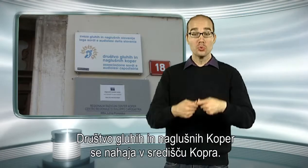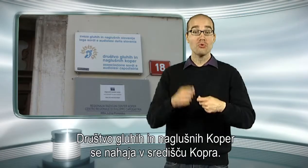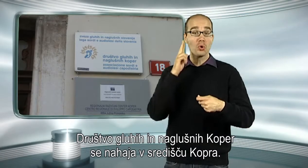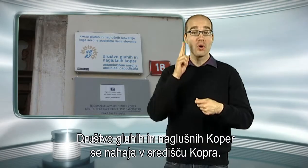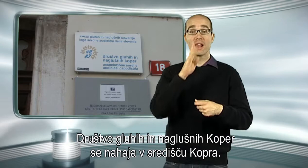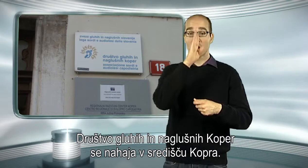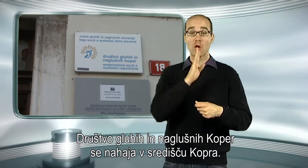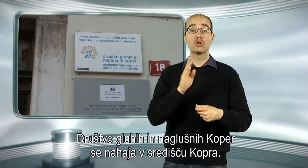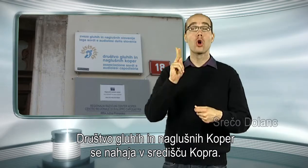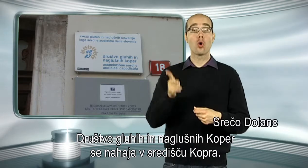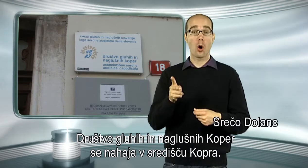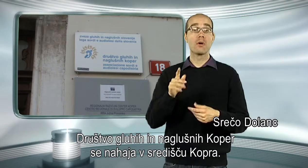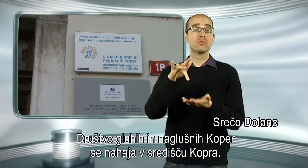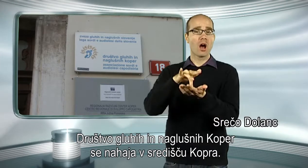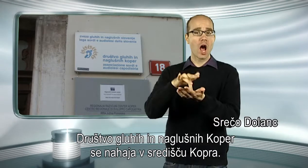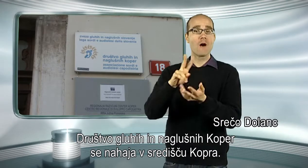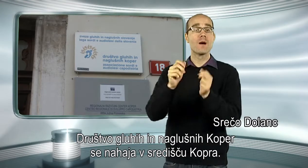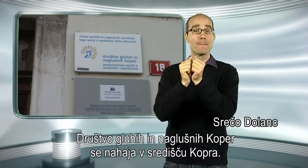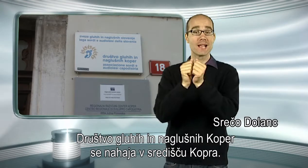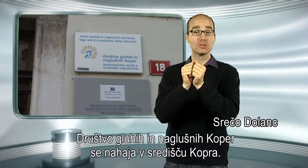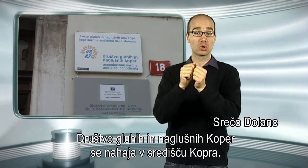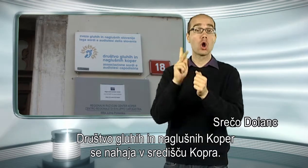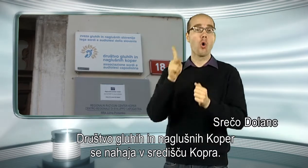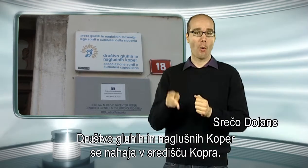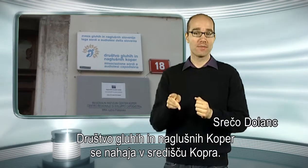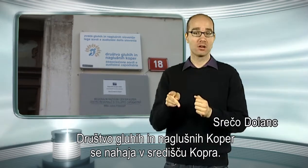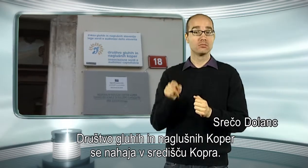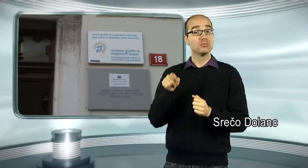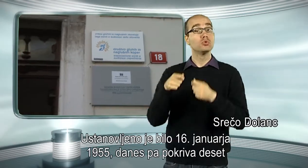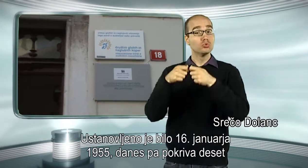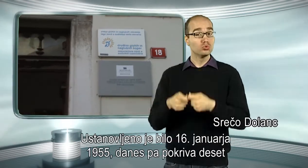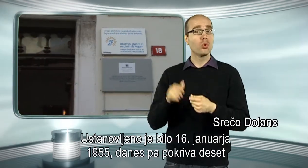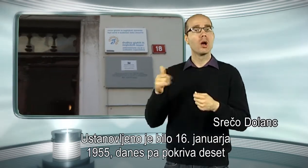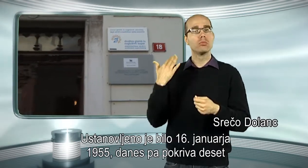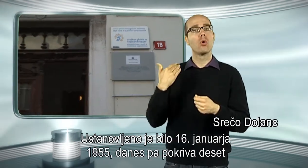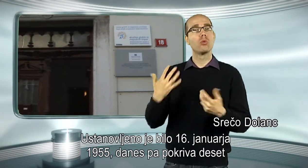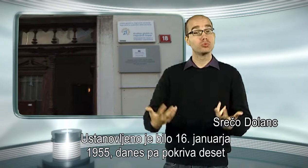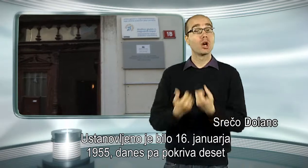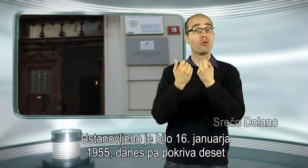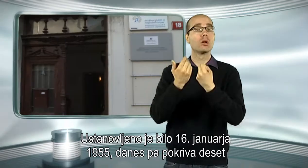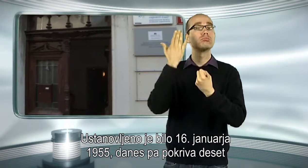Društvo gluhih in naglušnih Koper se nahaja v središču Kopra. Ustanovljeno je bilo 16.